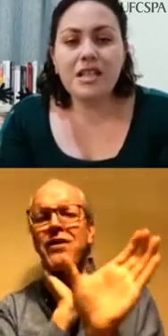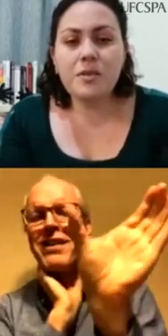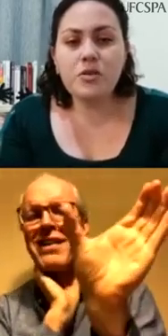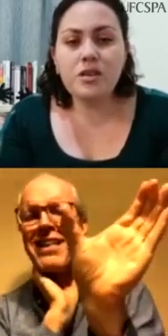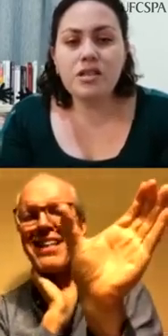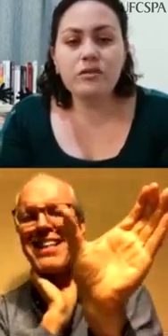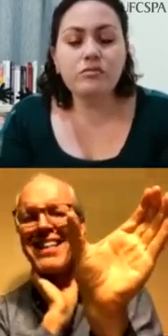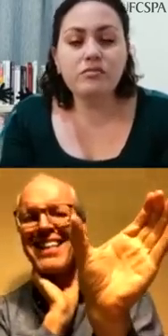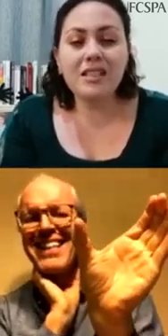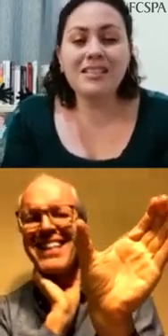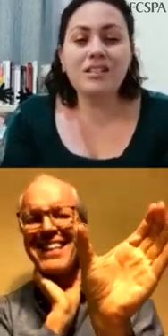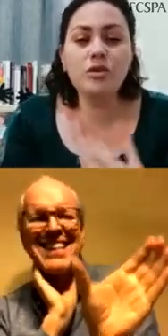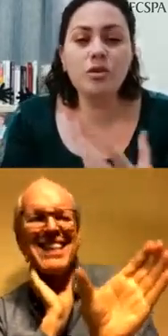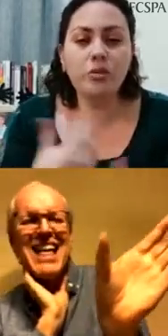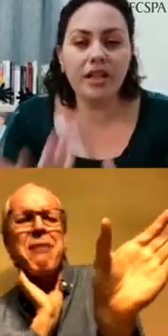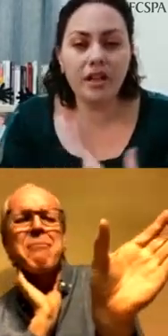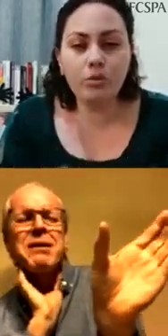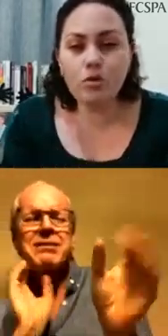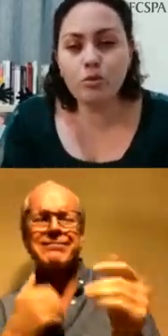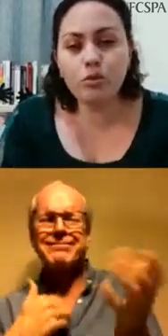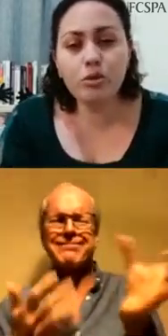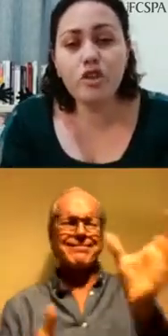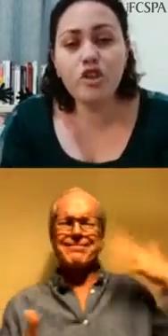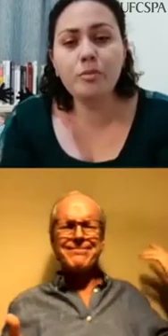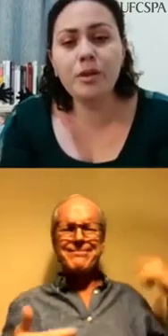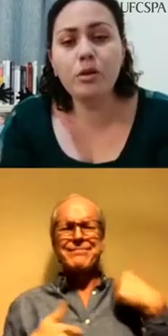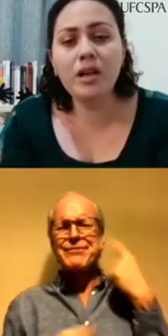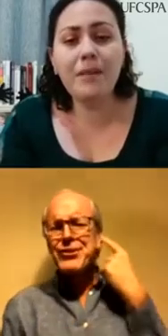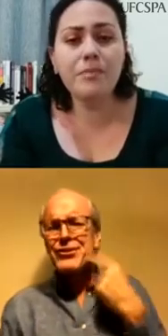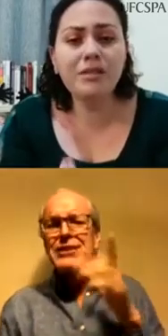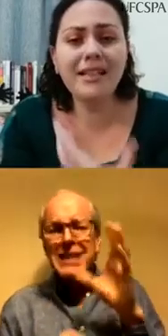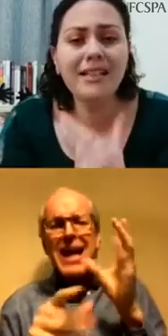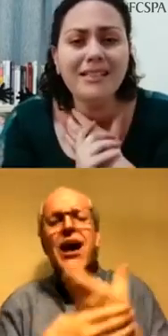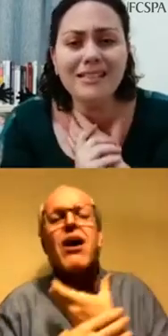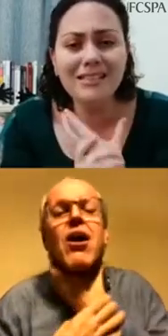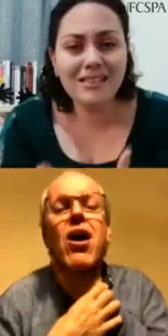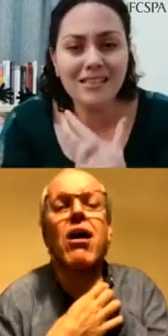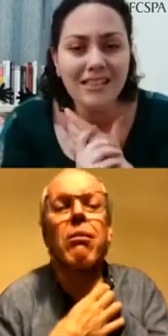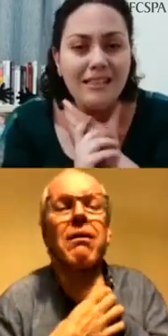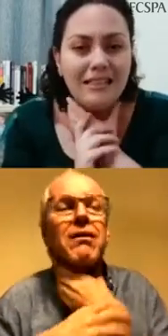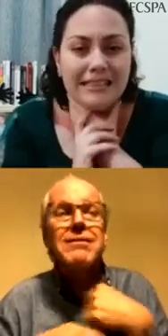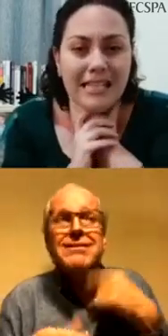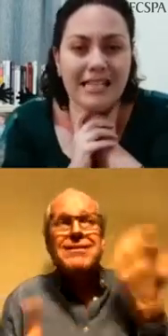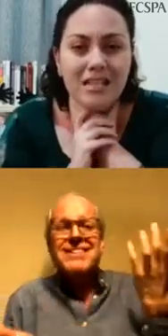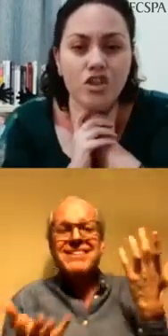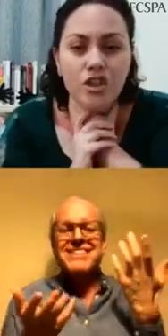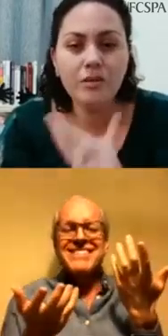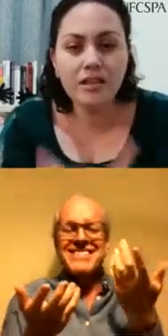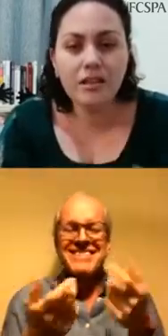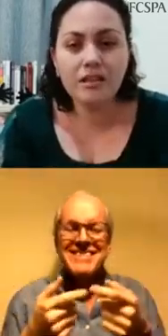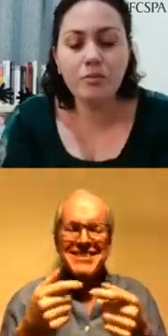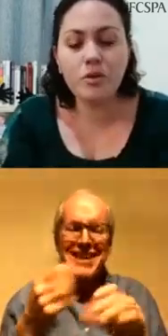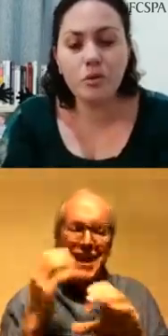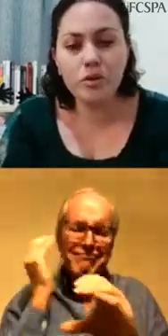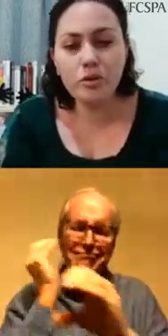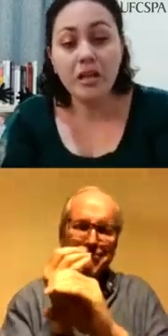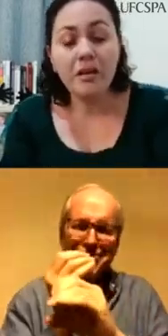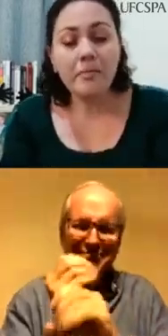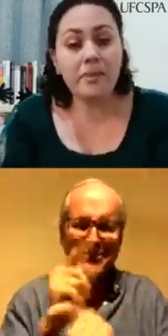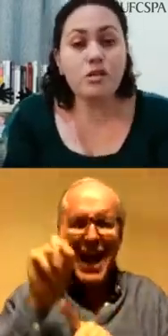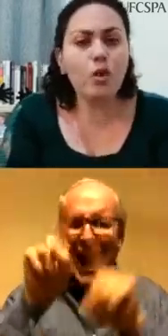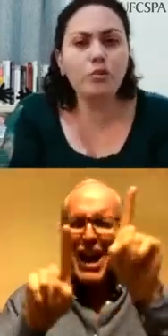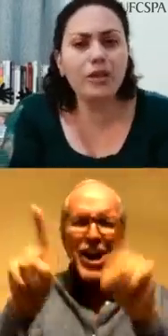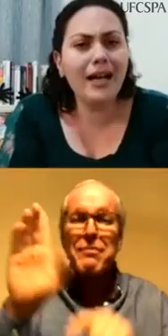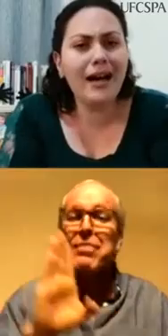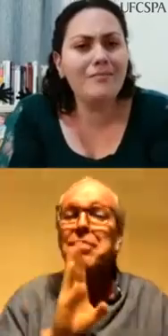que as pessoas estavam tentando se comunicar com um surdo e pediram para colocar a mão na garganta, né, nessa região aqui do pescoço,